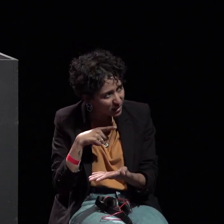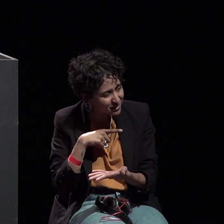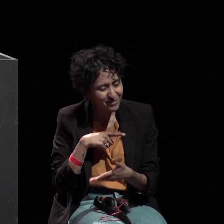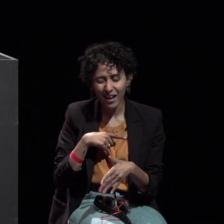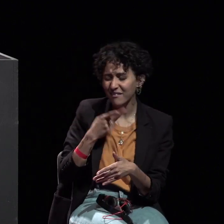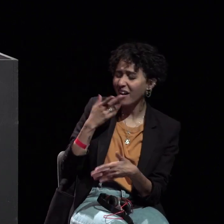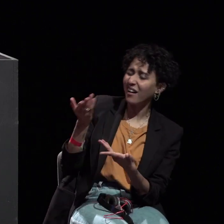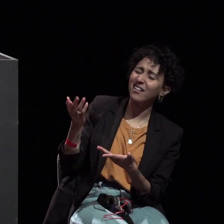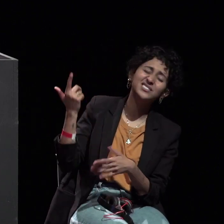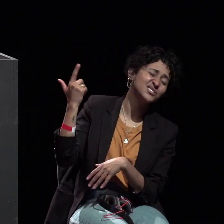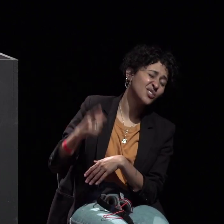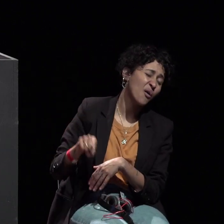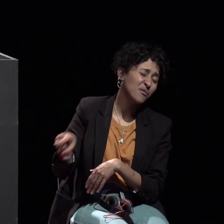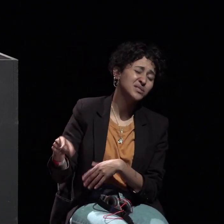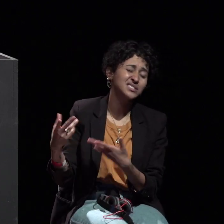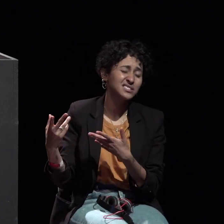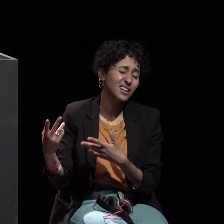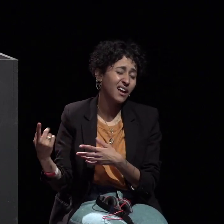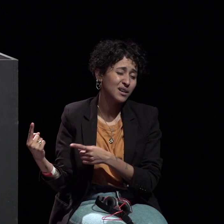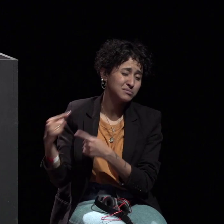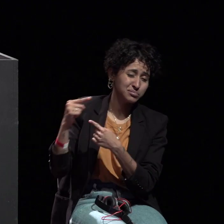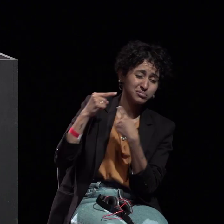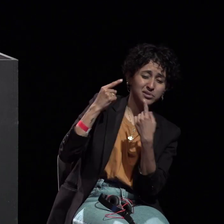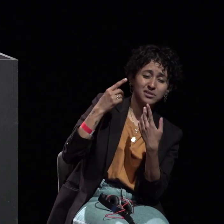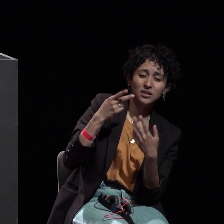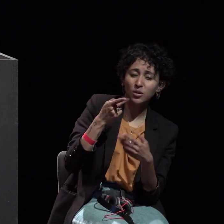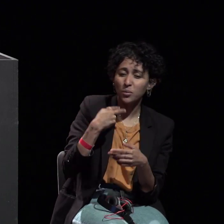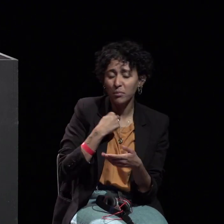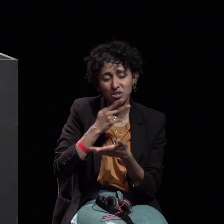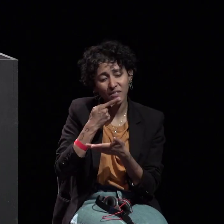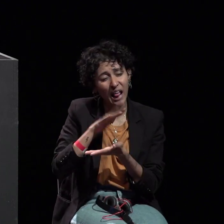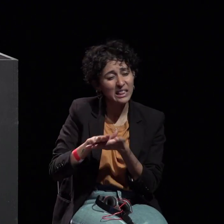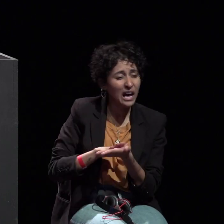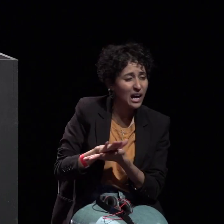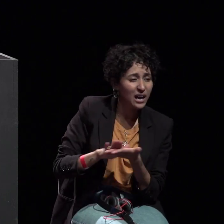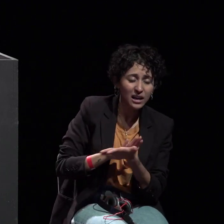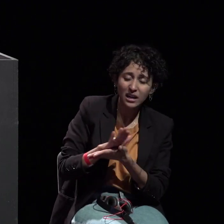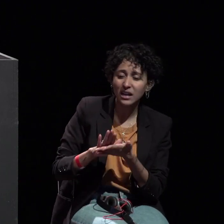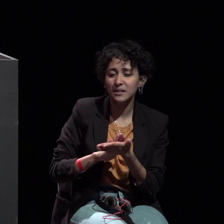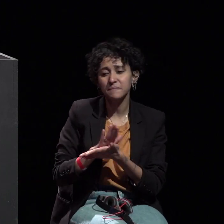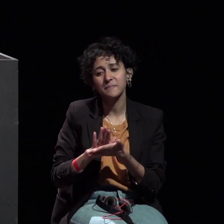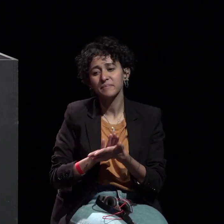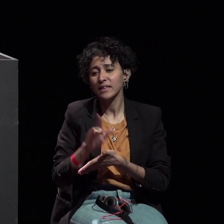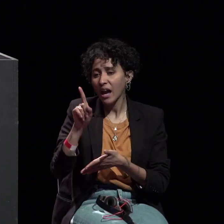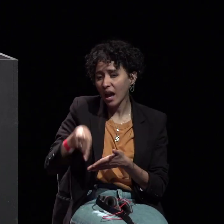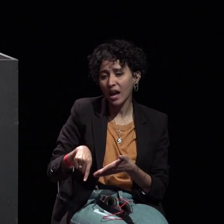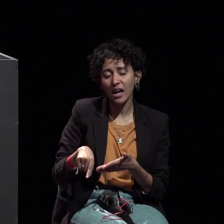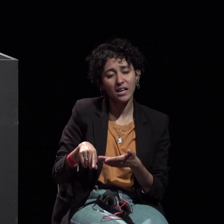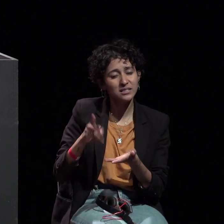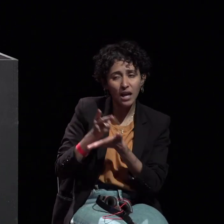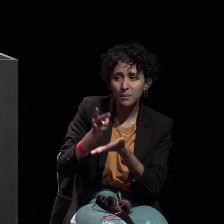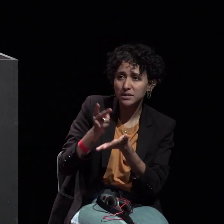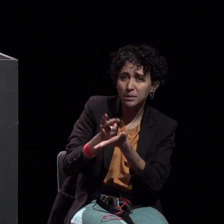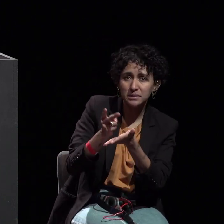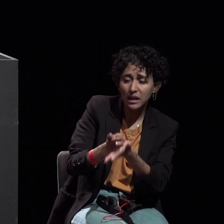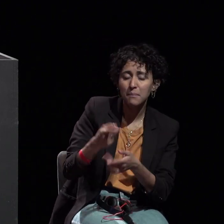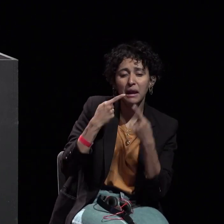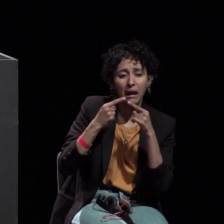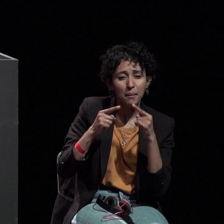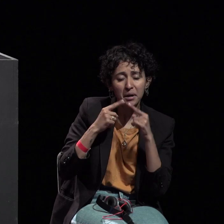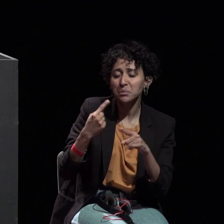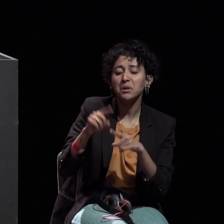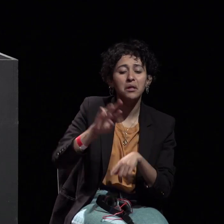essa estridência, ninguém pode dizer nada que vocês falam, mas uma pessoa negra. Eu disse, olha, o problema não